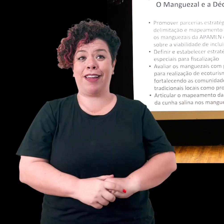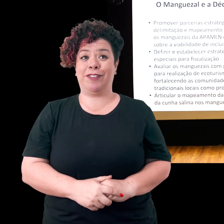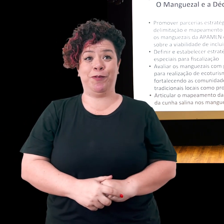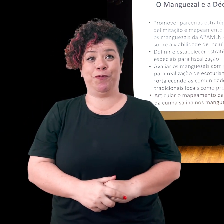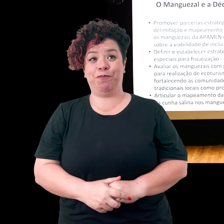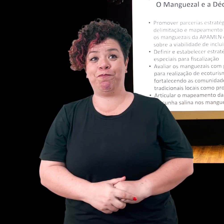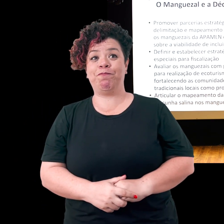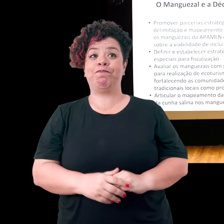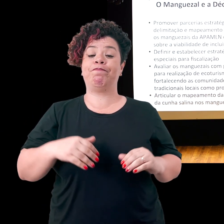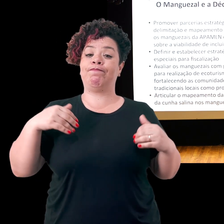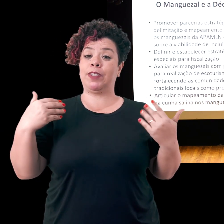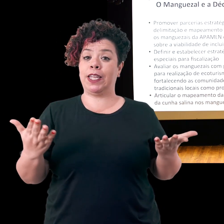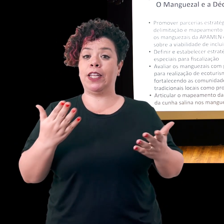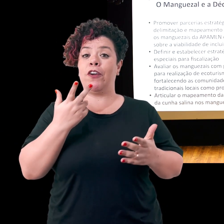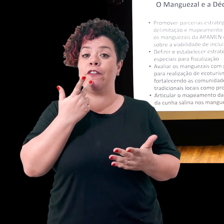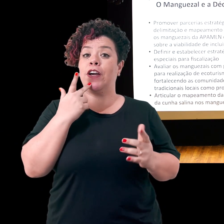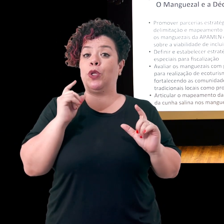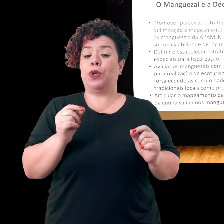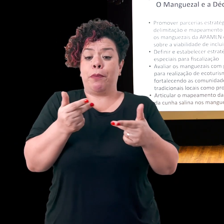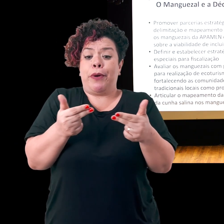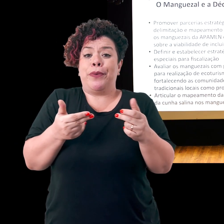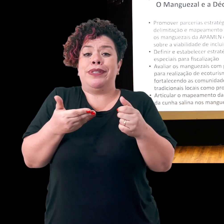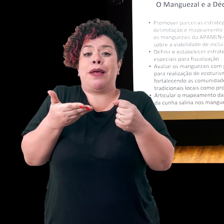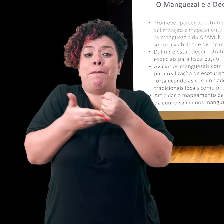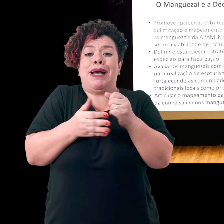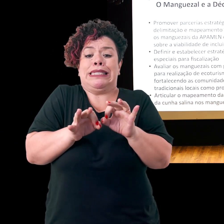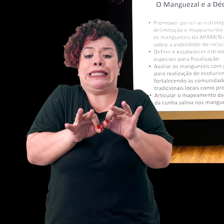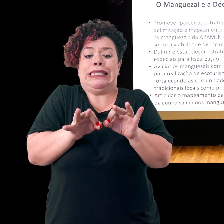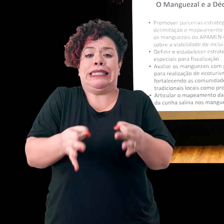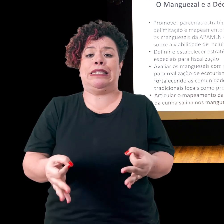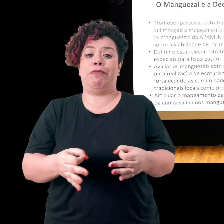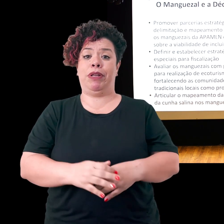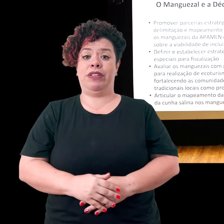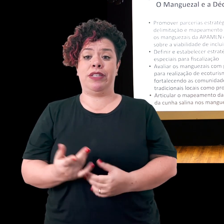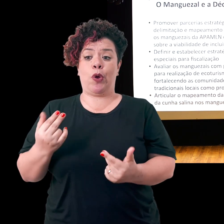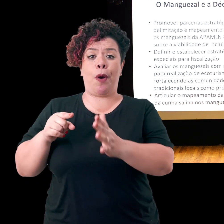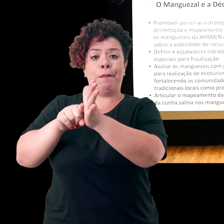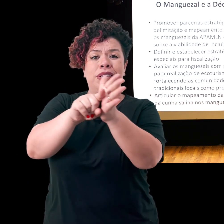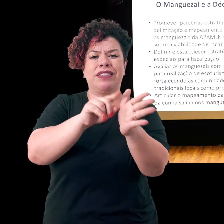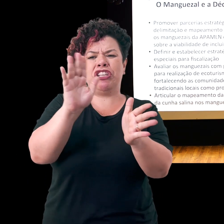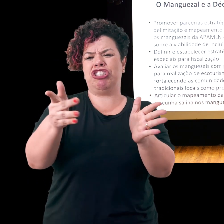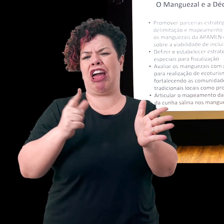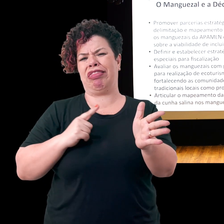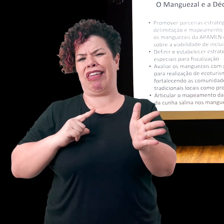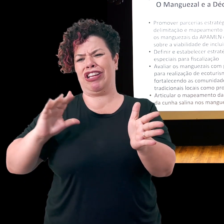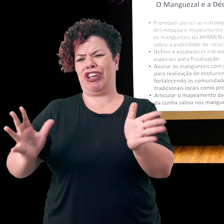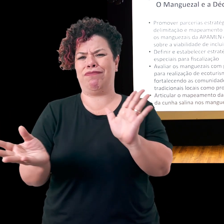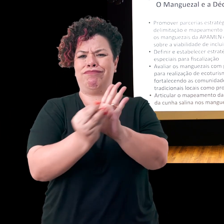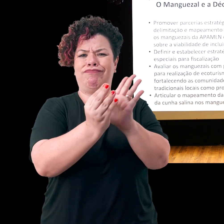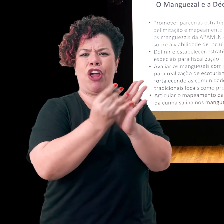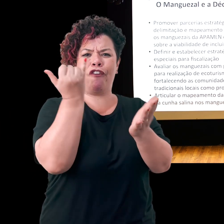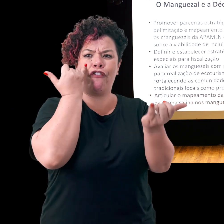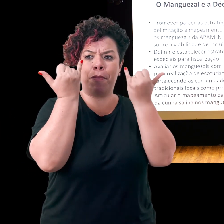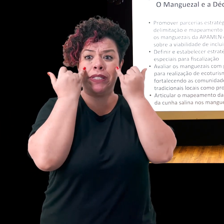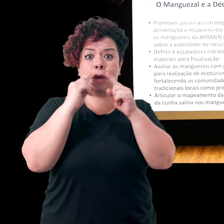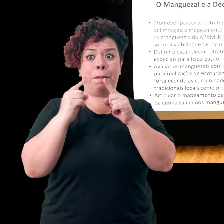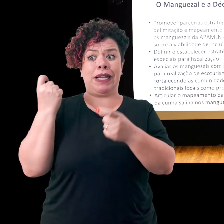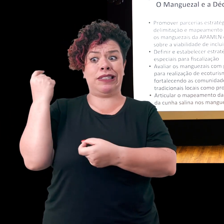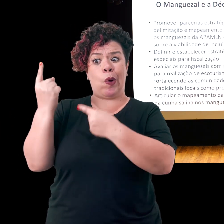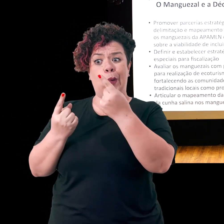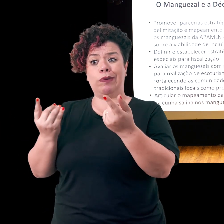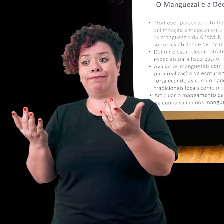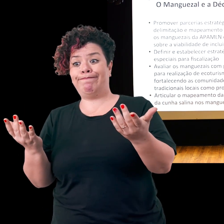né? Então, a gente está falando de uma coisa tão básica quanto mapear. Mas já tem um monte de mapeamento. Mas assim, tem